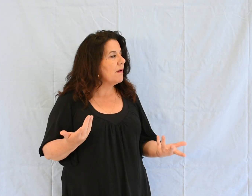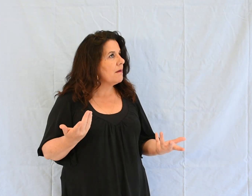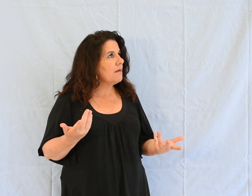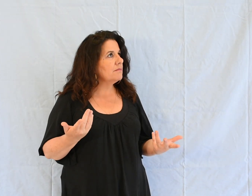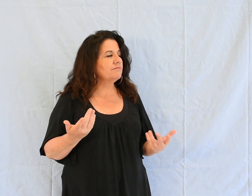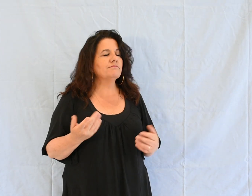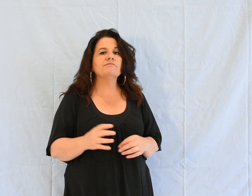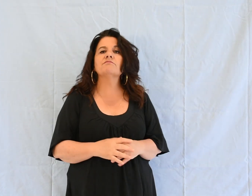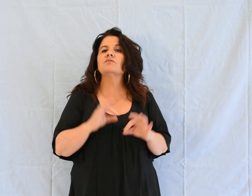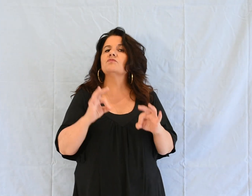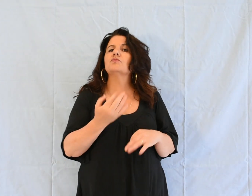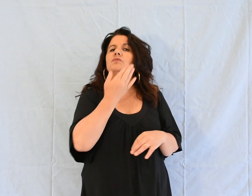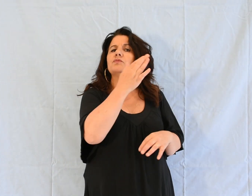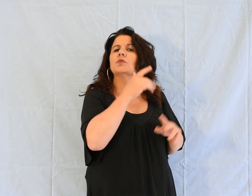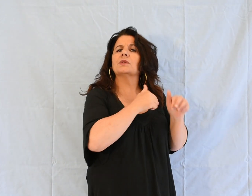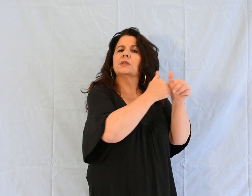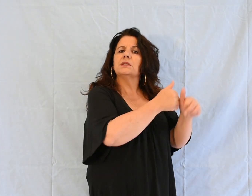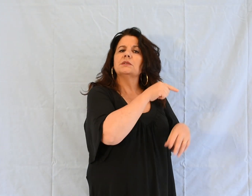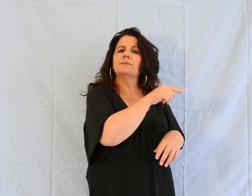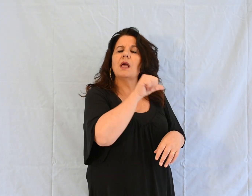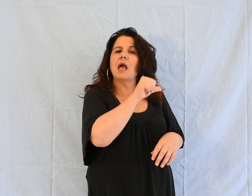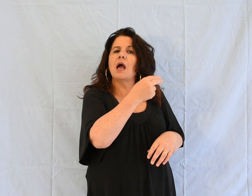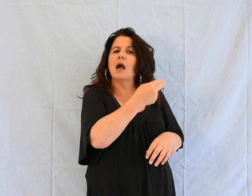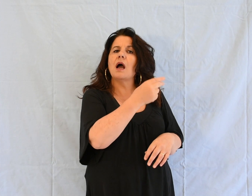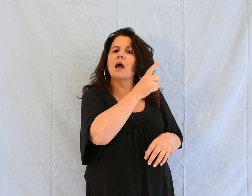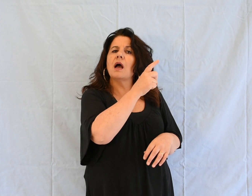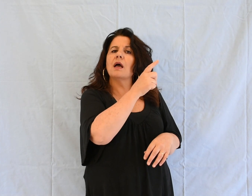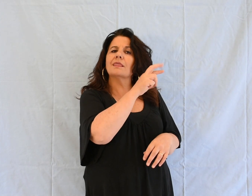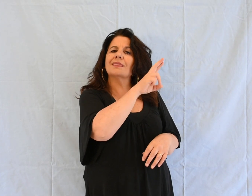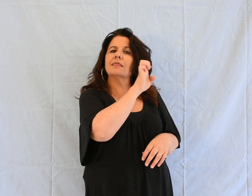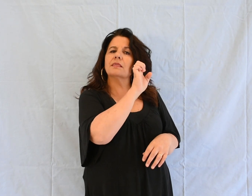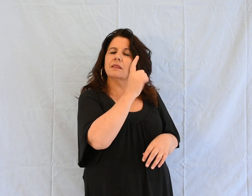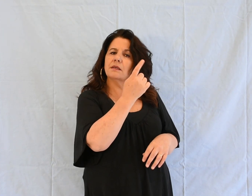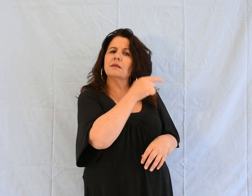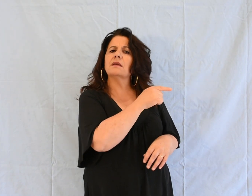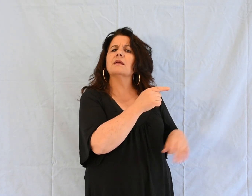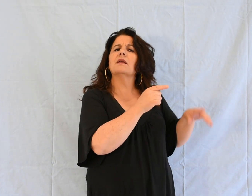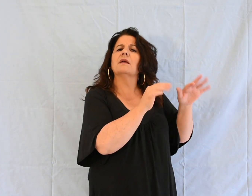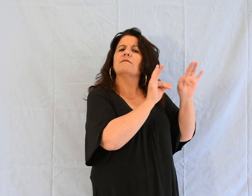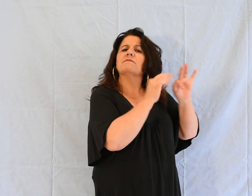Un de ses disciples, André, le frère de Simon-Pierre,